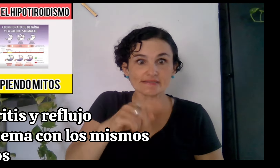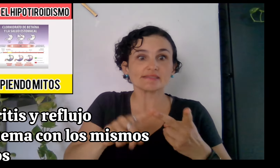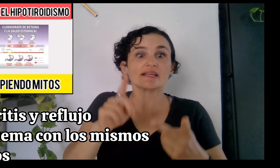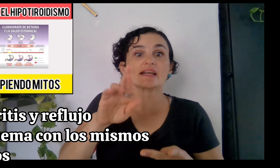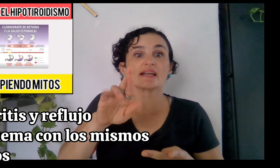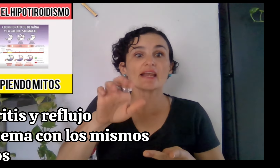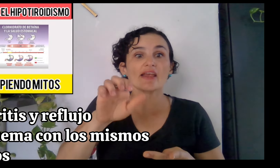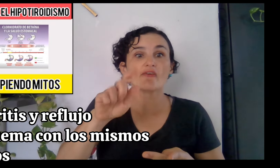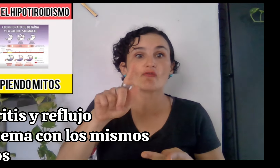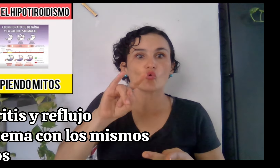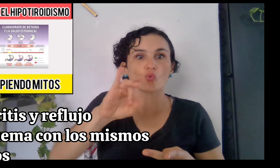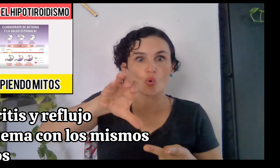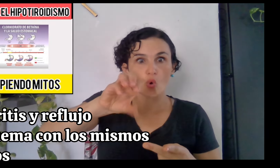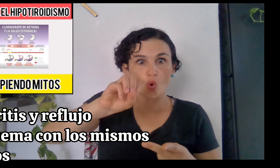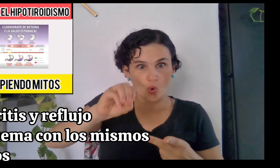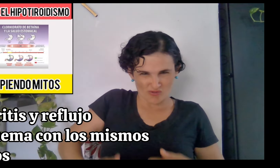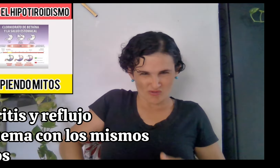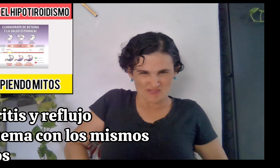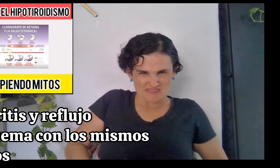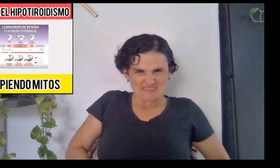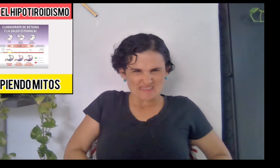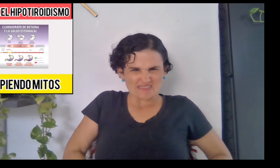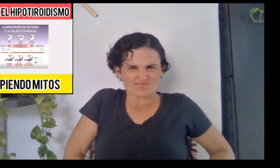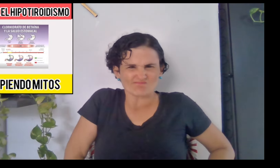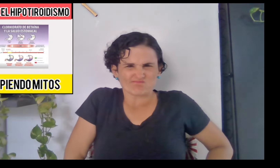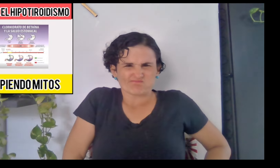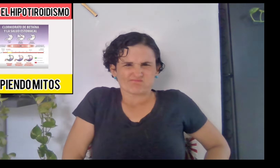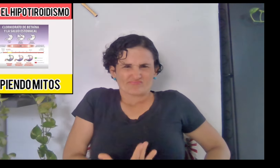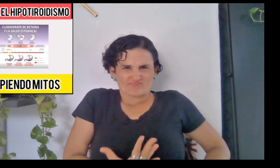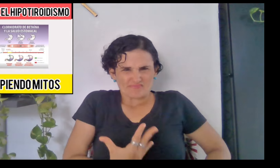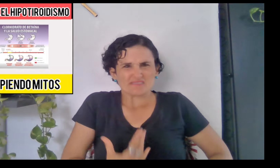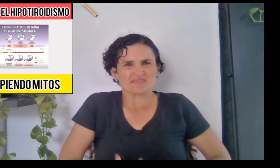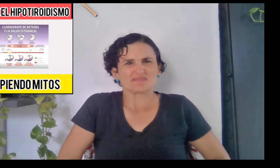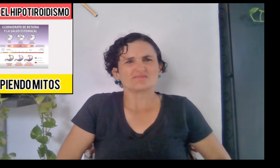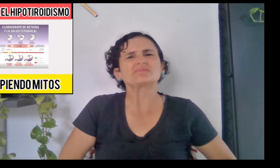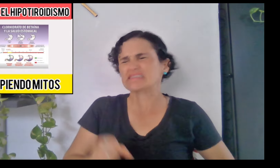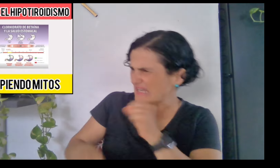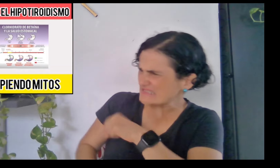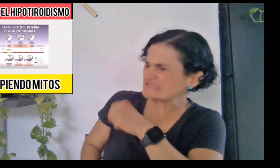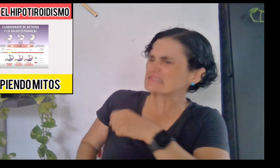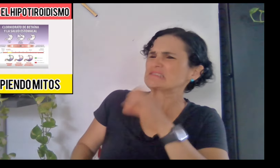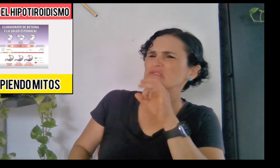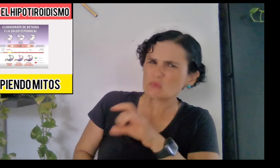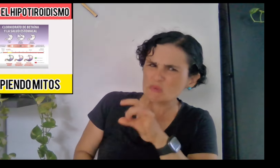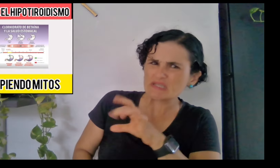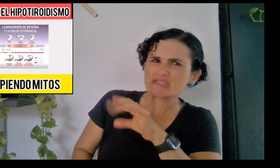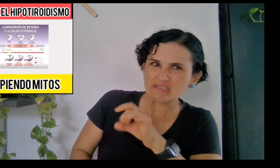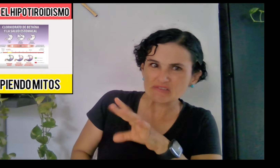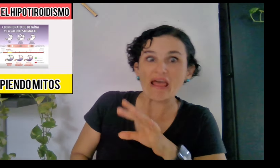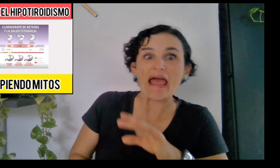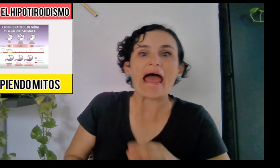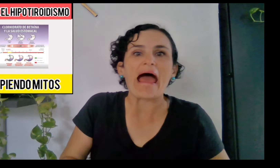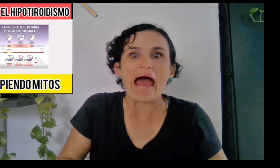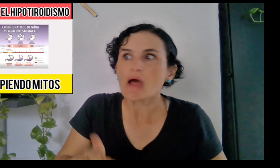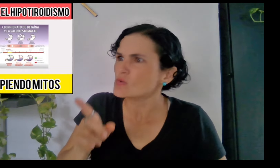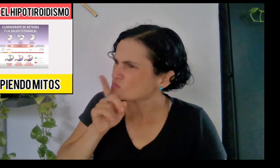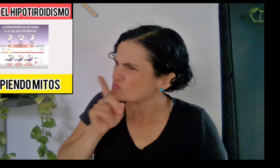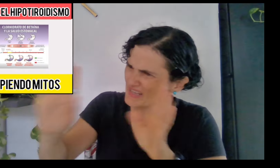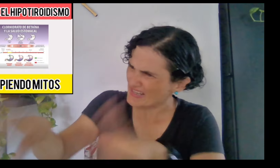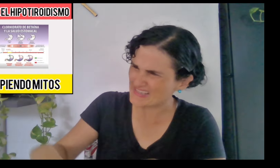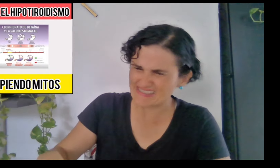segundo estomaguito que se empieza a quejar y a decir, auxilio, tengo gastritis, me duele. Entonces ahí mismo, ay, cállate, no te quejes,